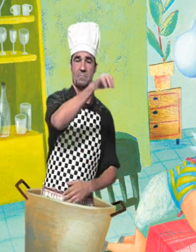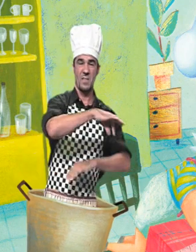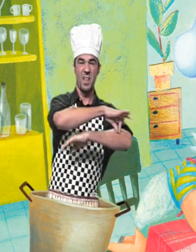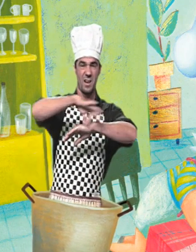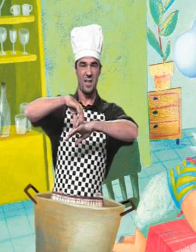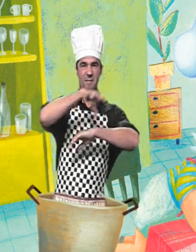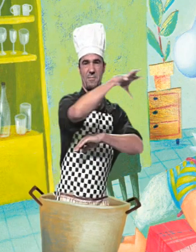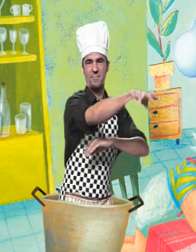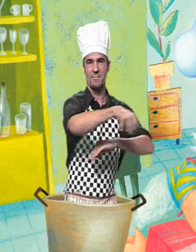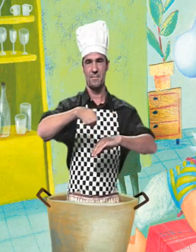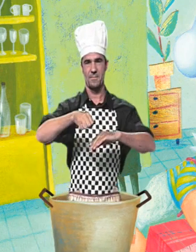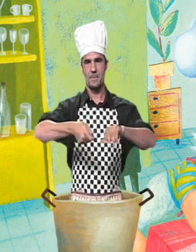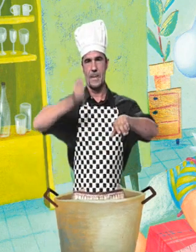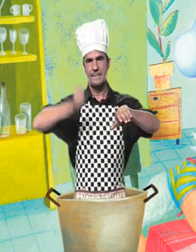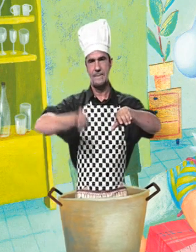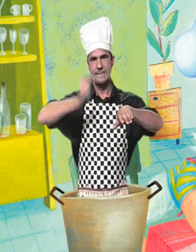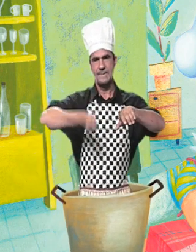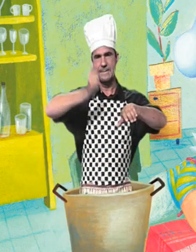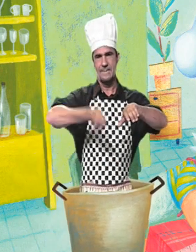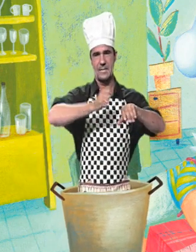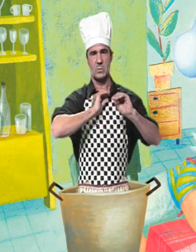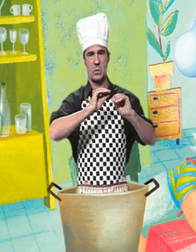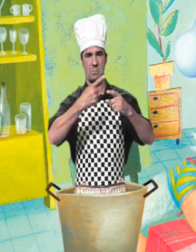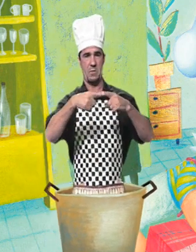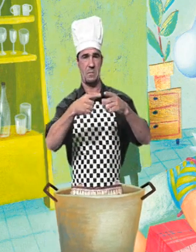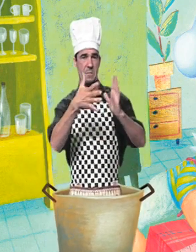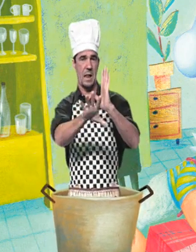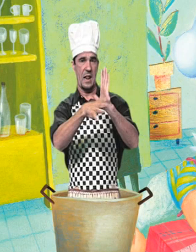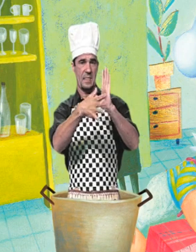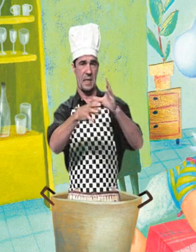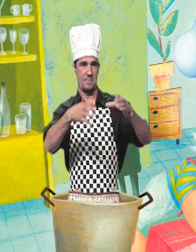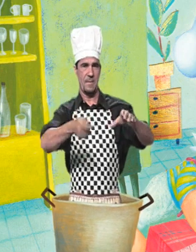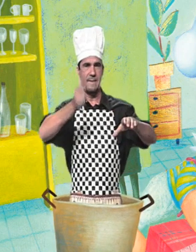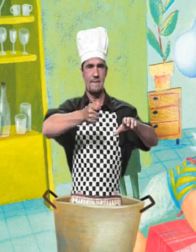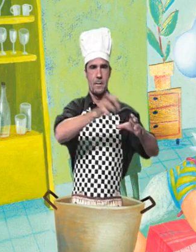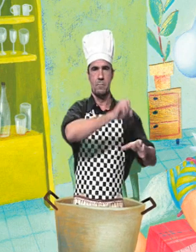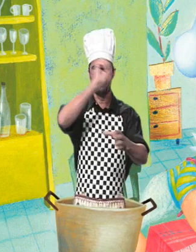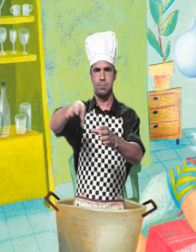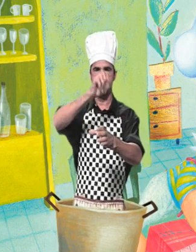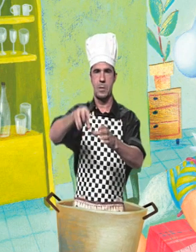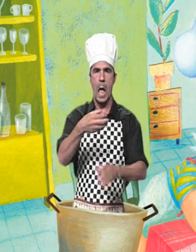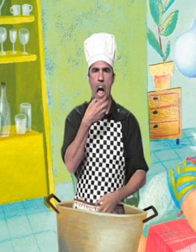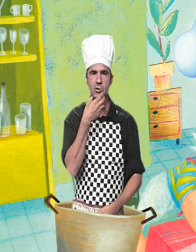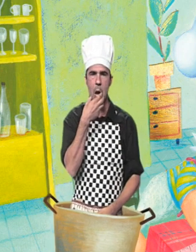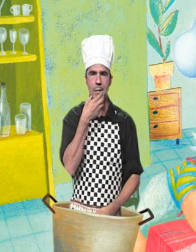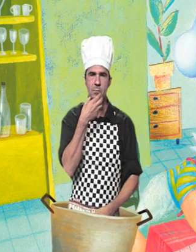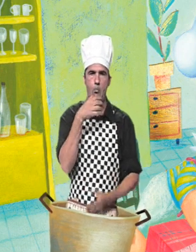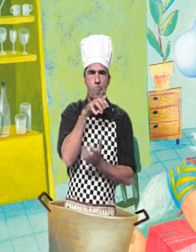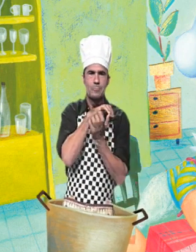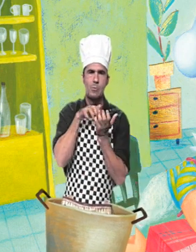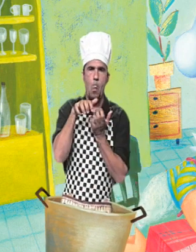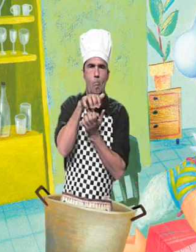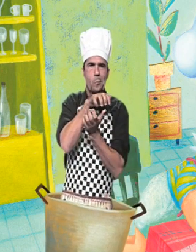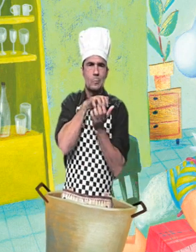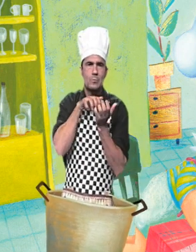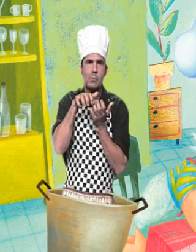Va agafar el regle, va tallar un tros del seu flamant berenar, se'l va acostar a la boca i el va mastegar.